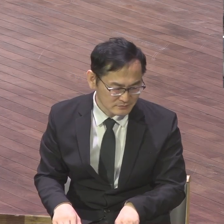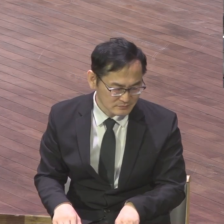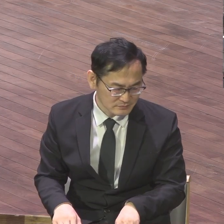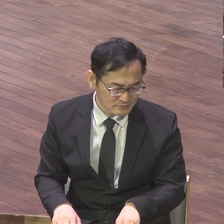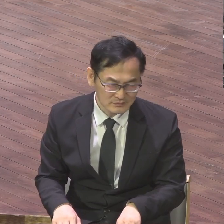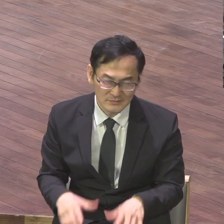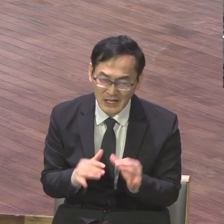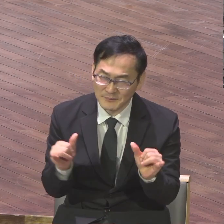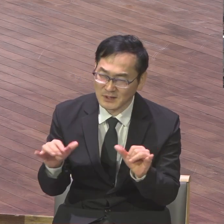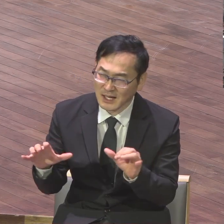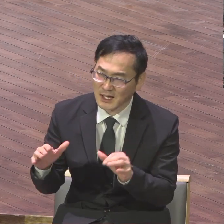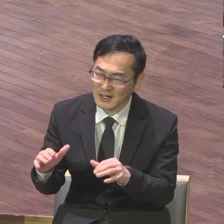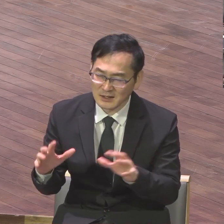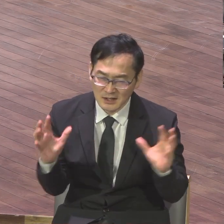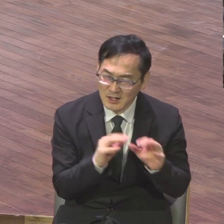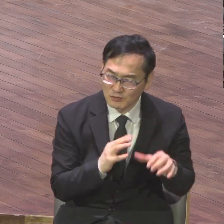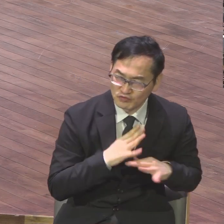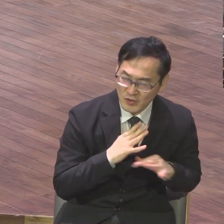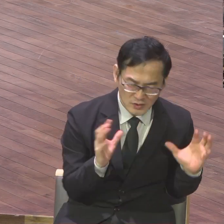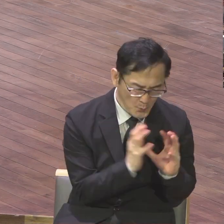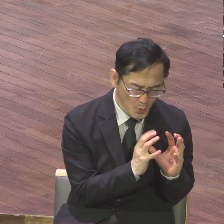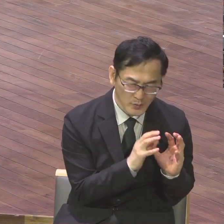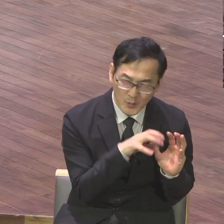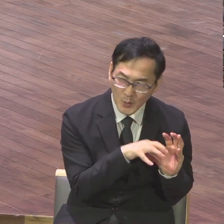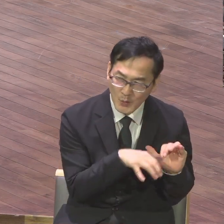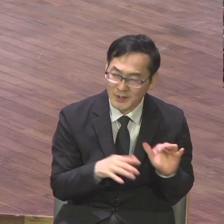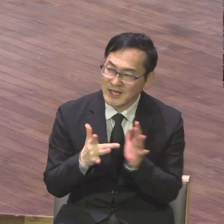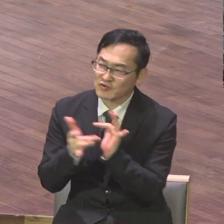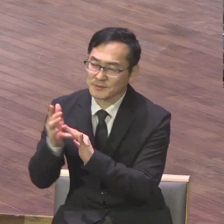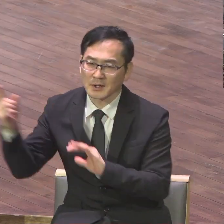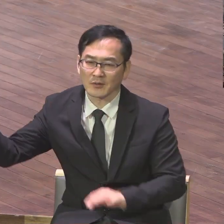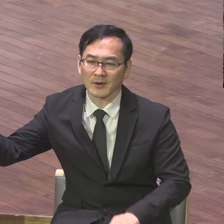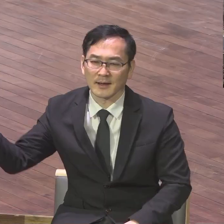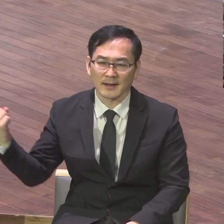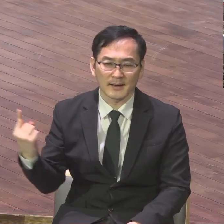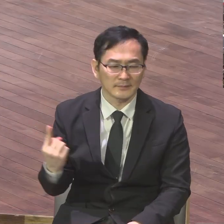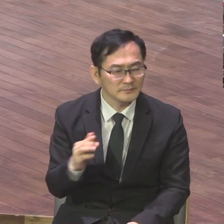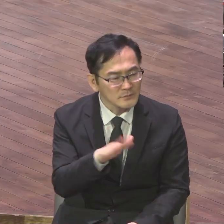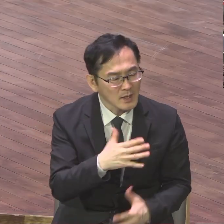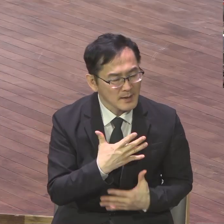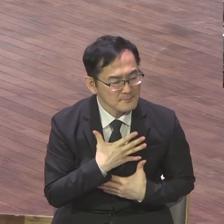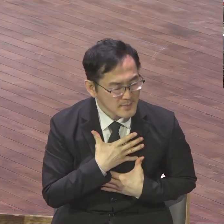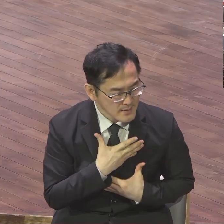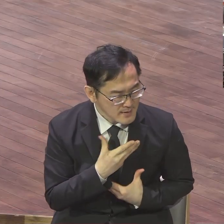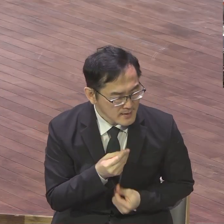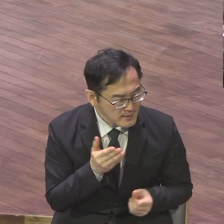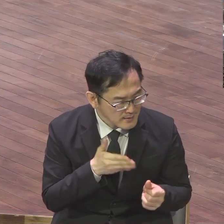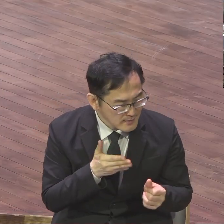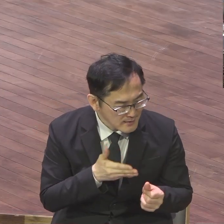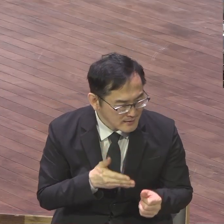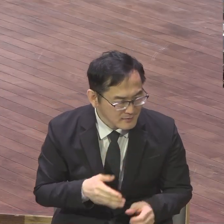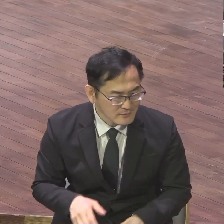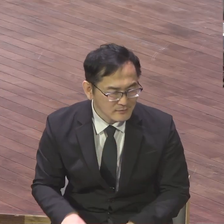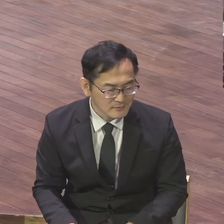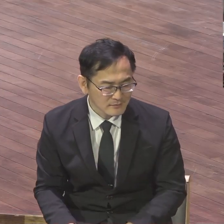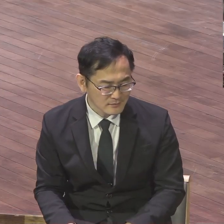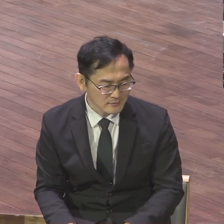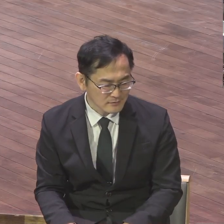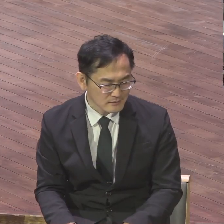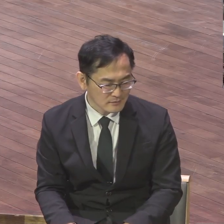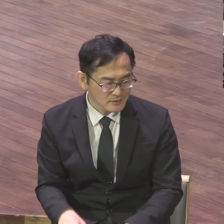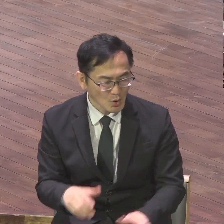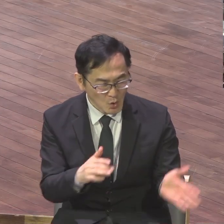곳에 문들을 닫았더니 예수께서 오사 가운데 서서 이르시되 너희에게 평강이 있을지어다. 이 말씀을 하시고